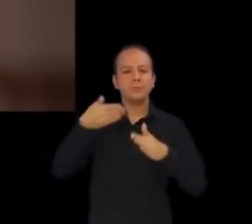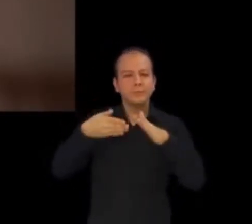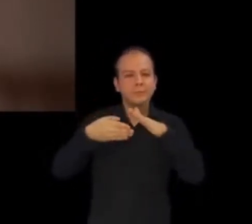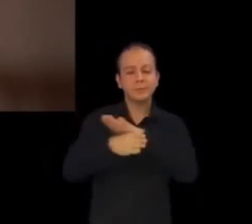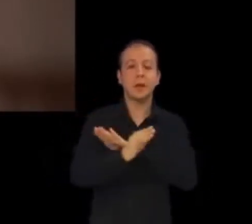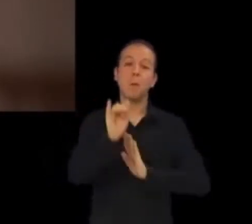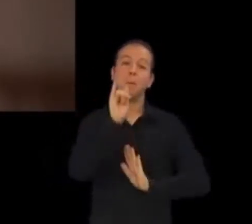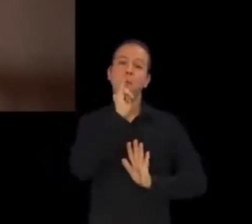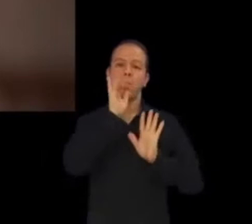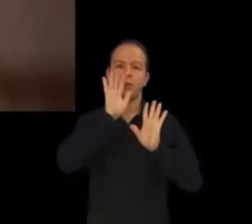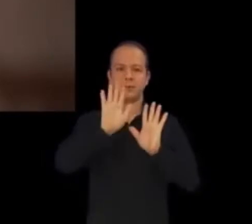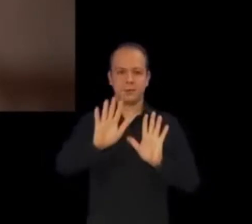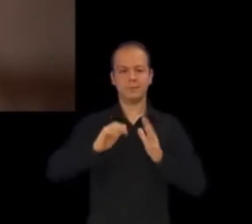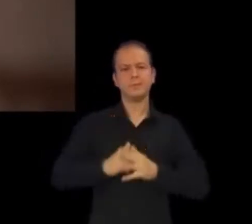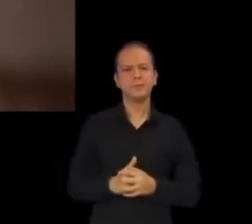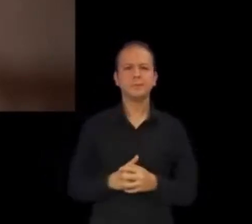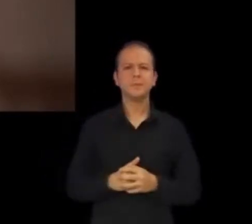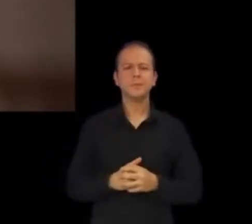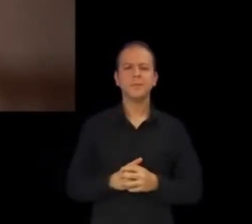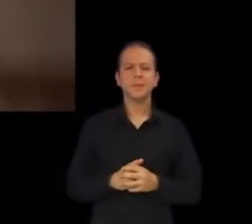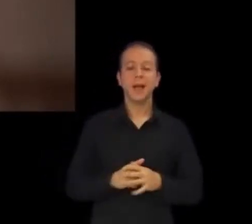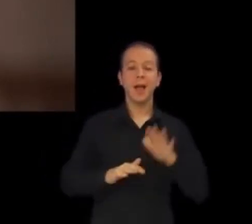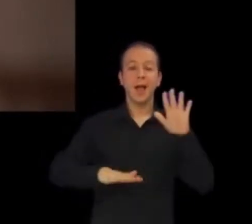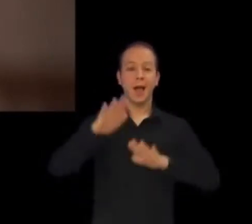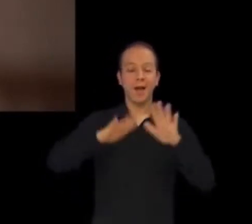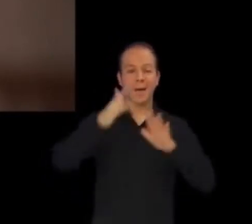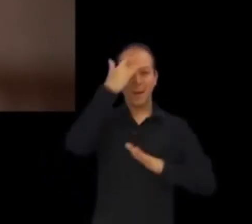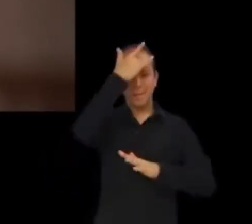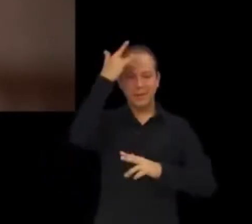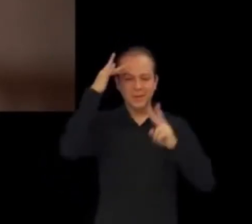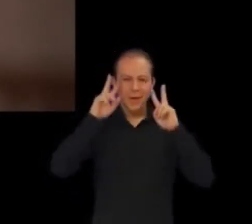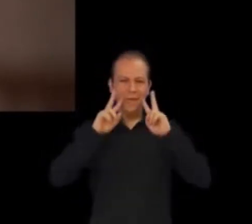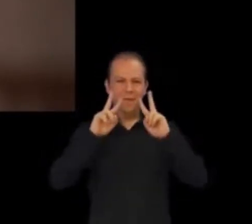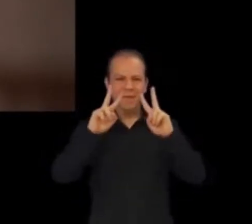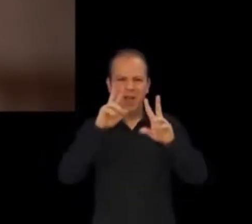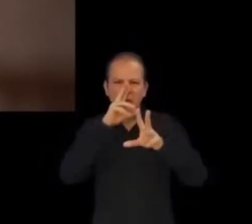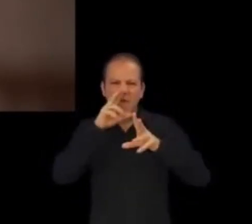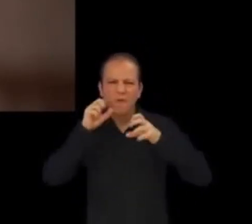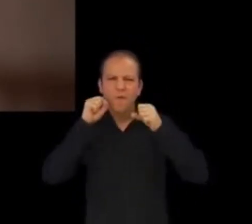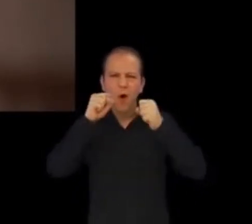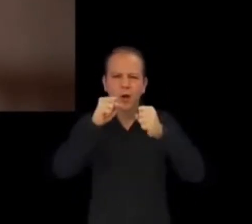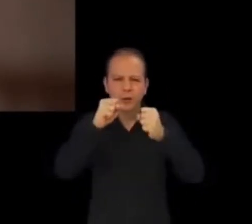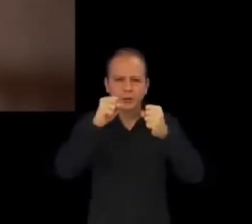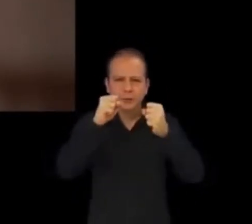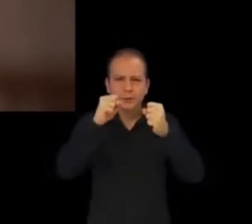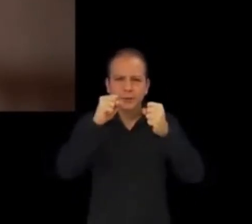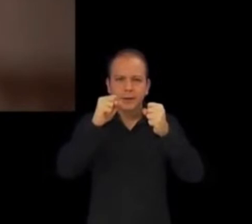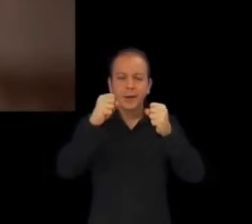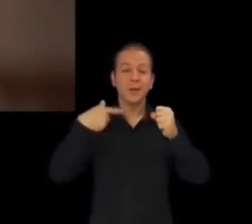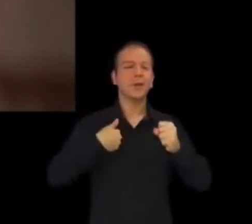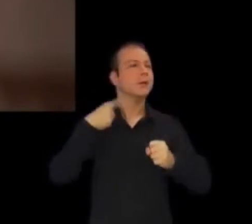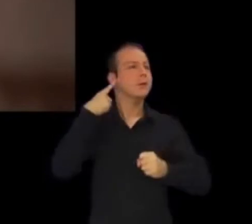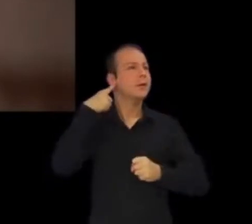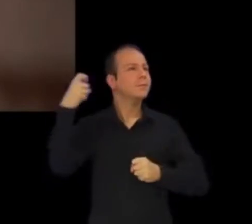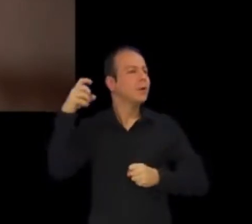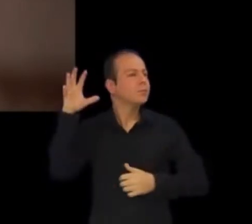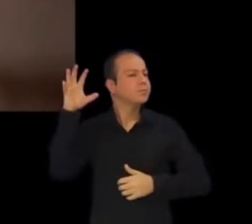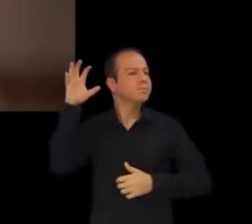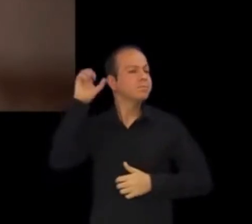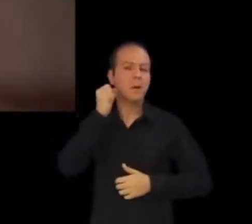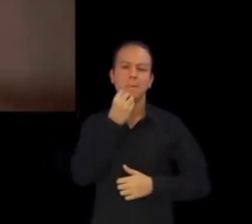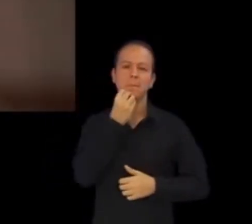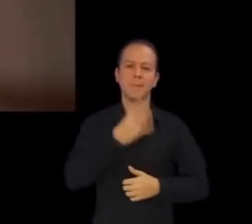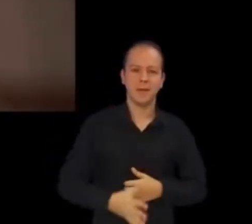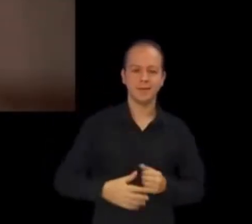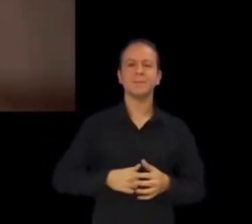e estimulados. Por exemplo, o que pra pessoa que enxerga é forte no olhar, pra gente é forte no